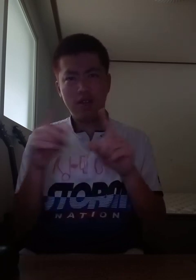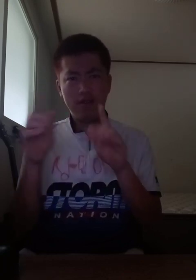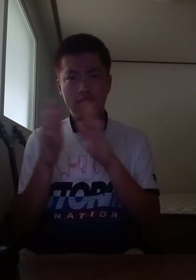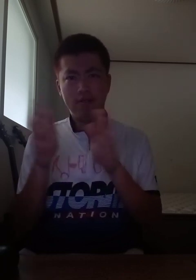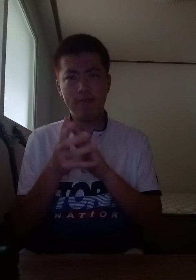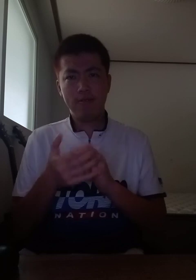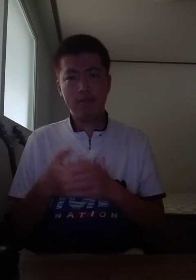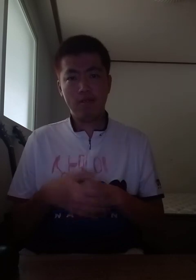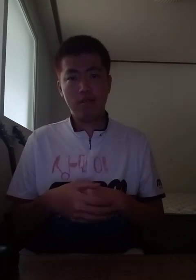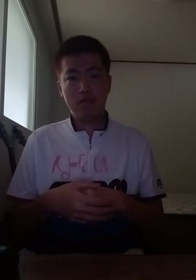있는 겁니다.